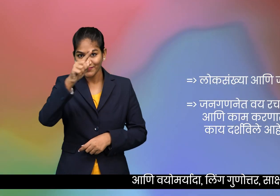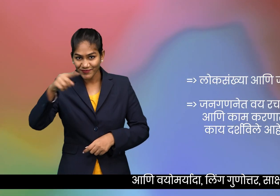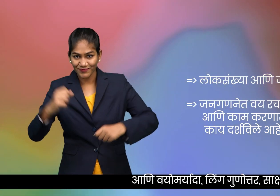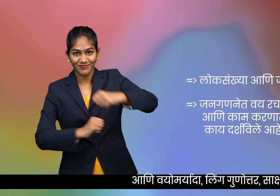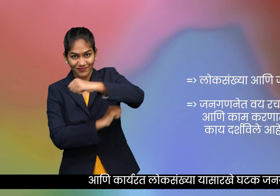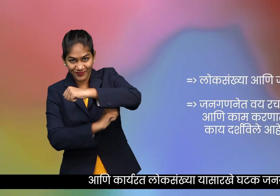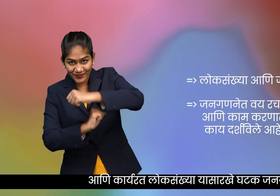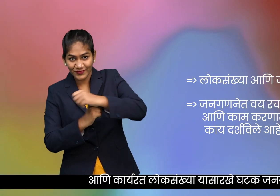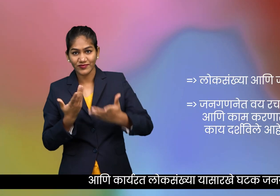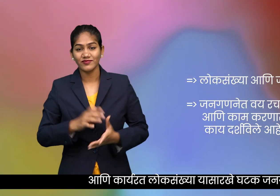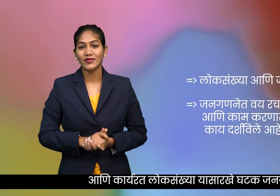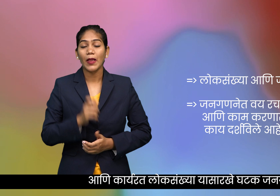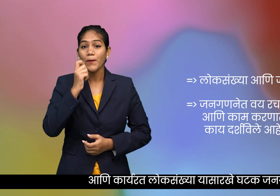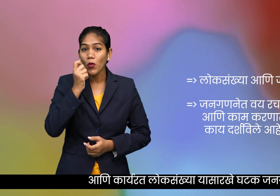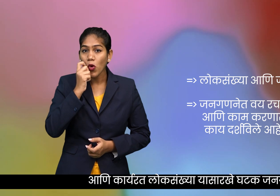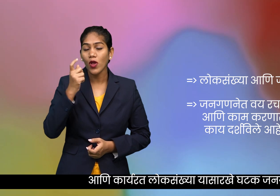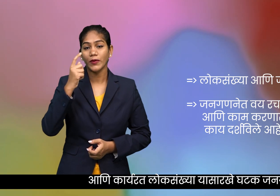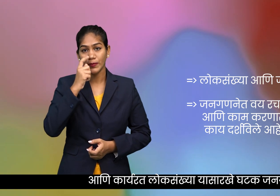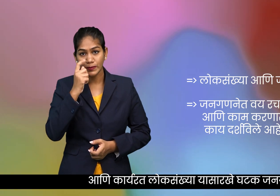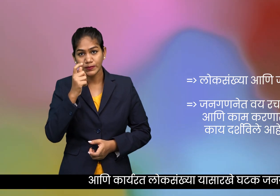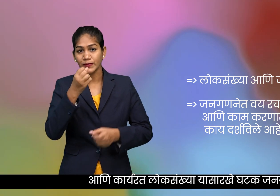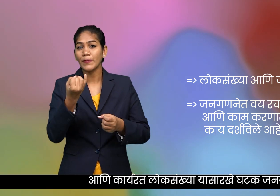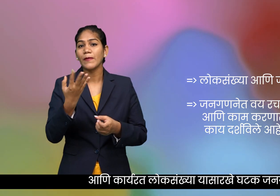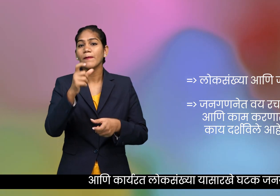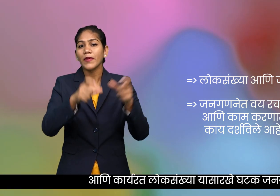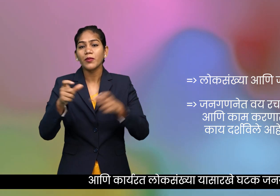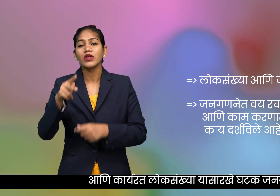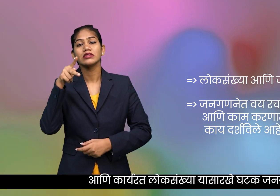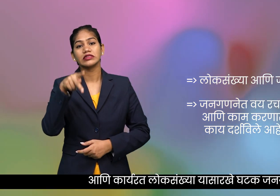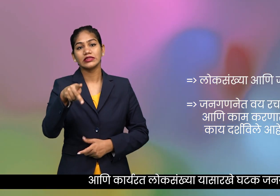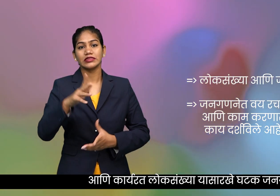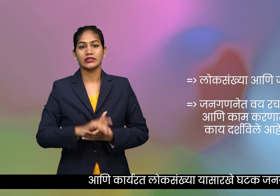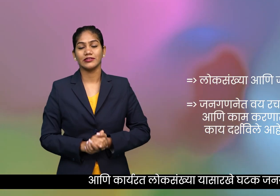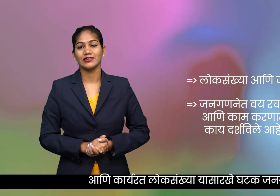आणि कार्यरत लोकसंख्या यासारखे घटक जनगणना दर्शवतात.